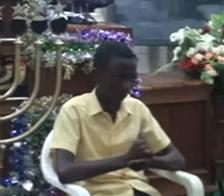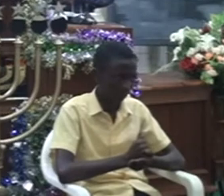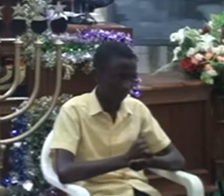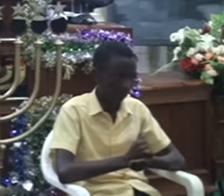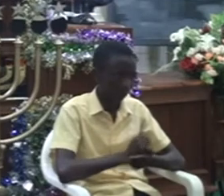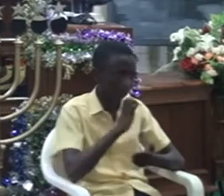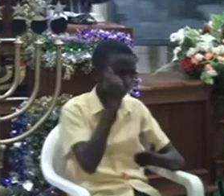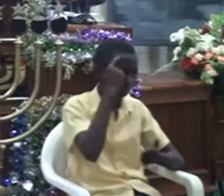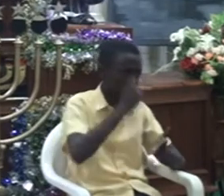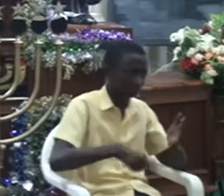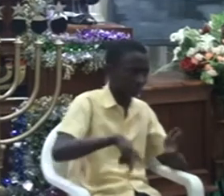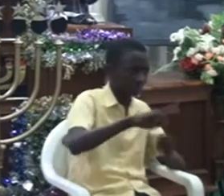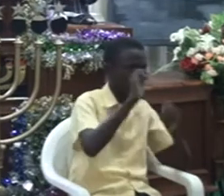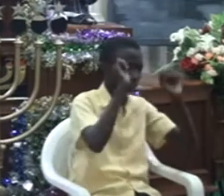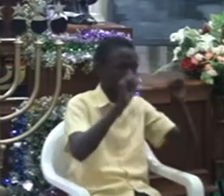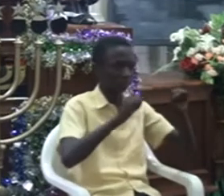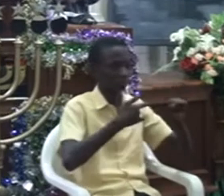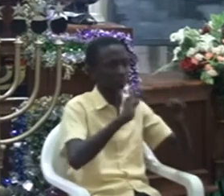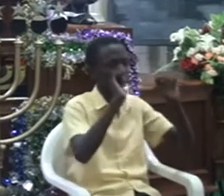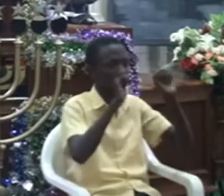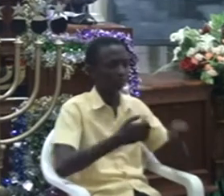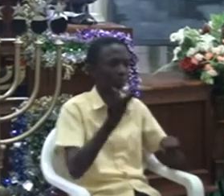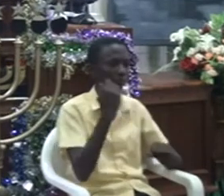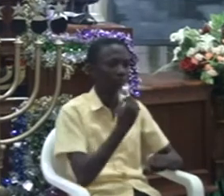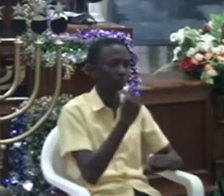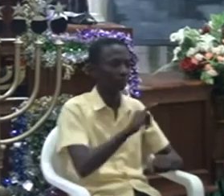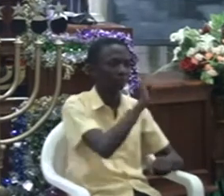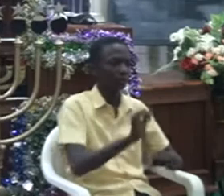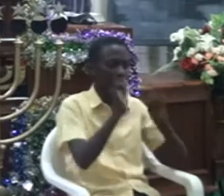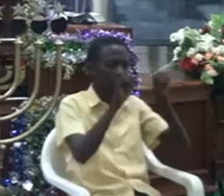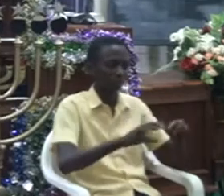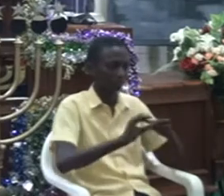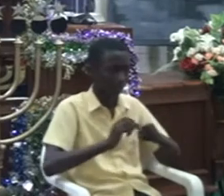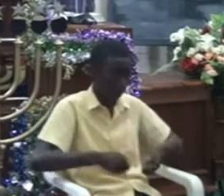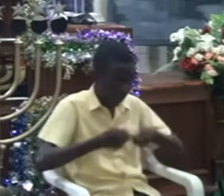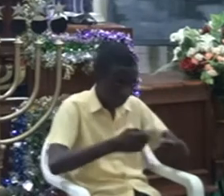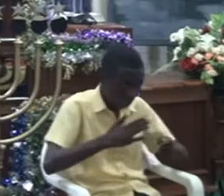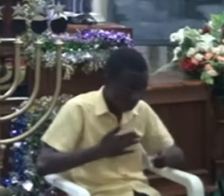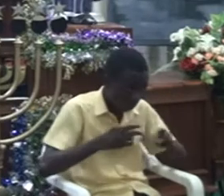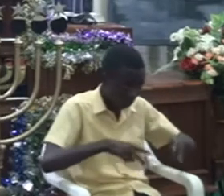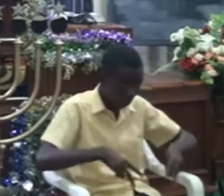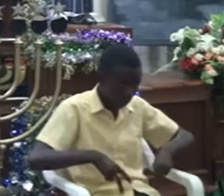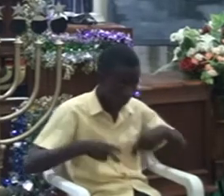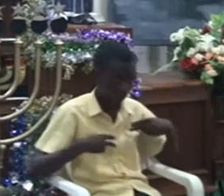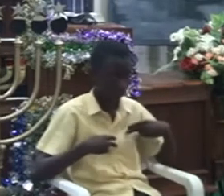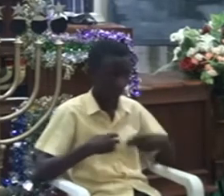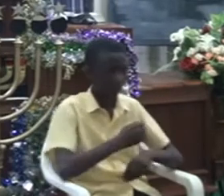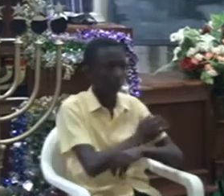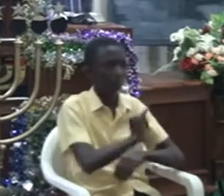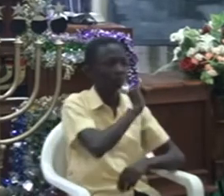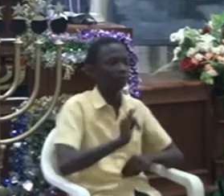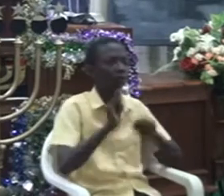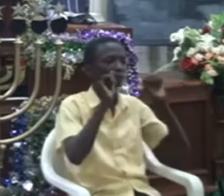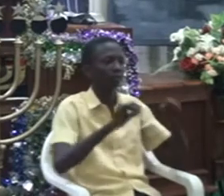C'est pourquoi il pouvait dire, Joma nangeweza kusema, j'ai le pouvoir de donner ma vie. Ninayo mamlaka ya kutoa uzima yangu. Et j'ai le pouvoir